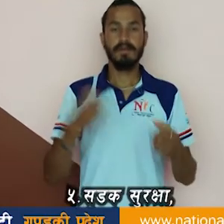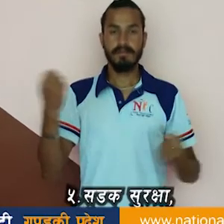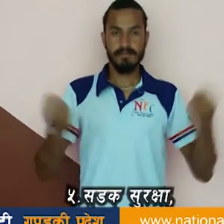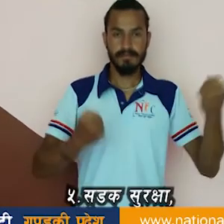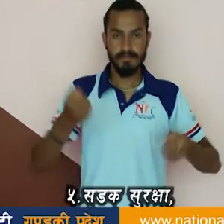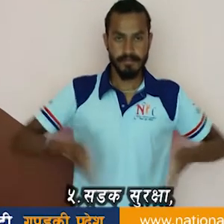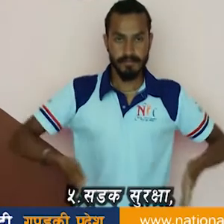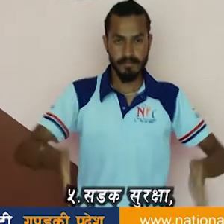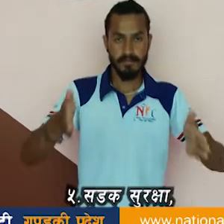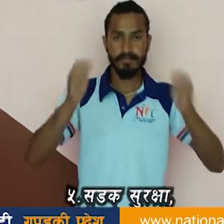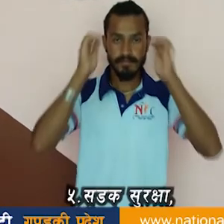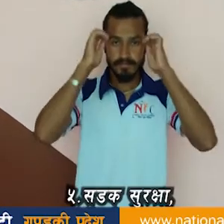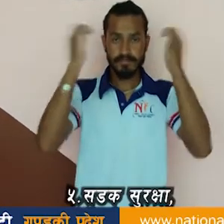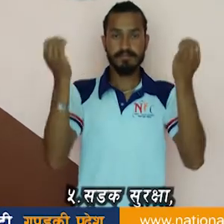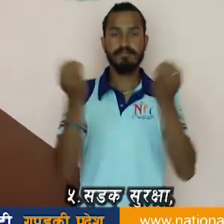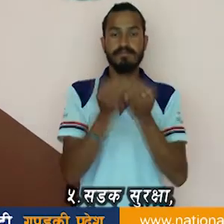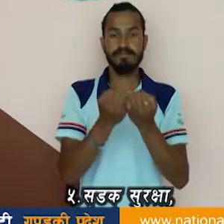सडक सुरक्षा,